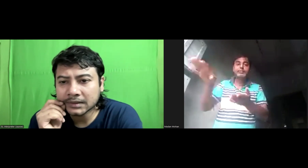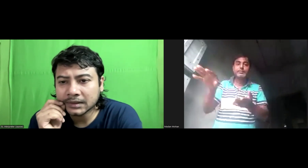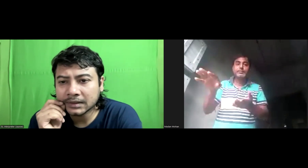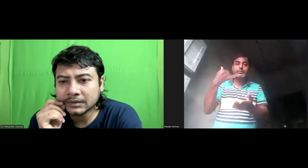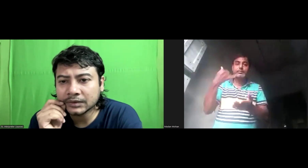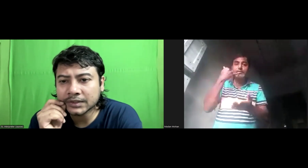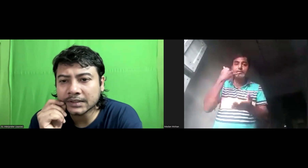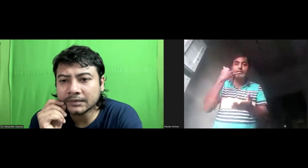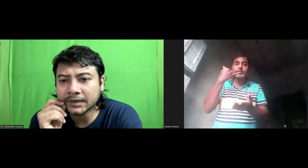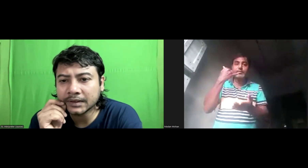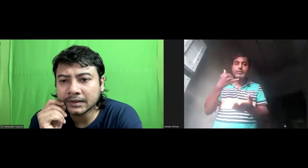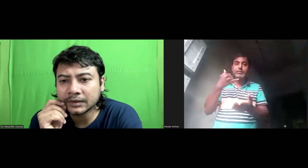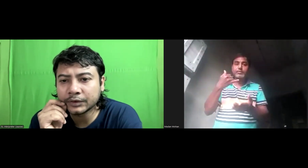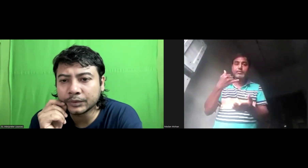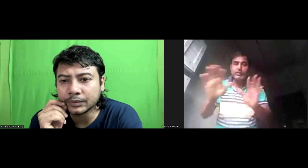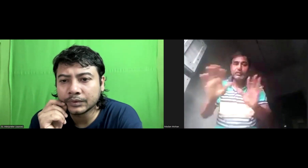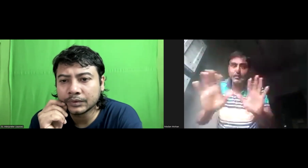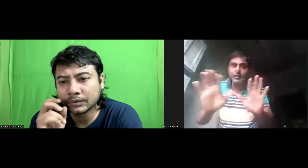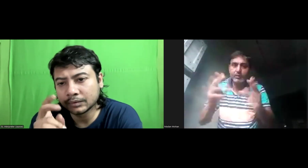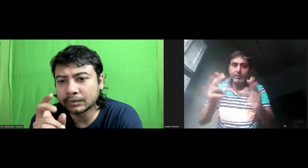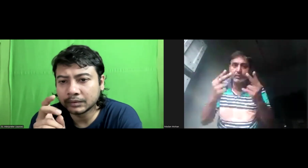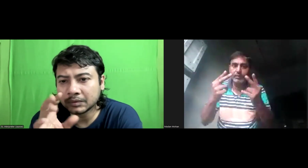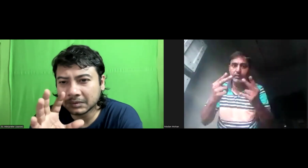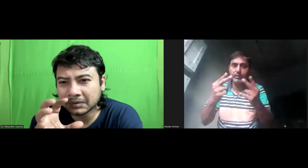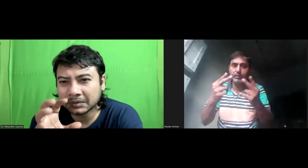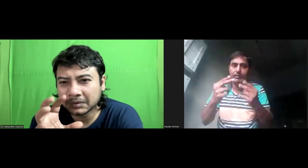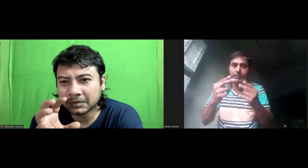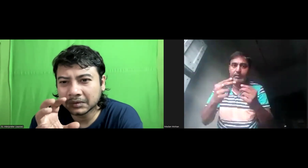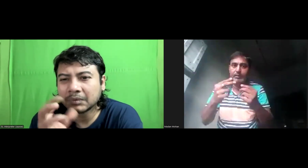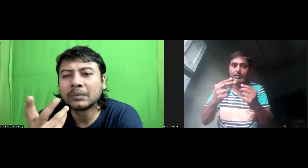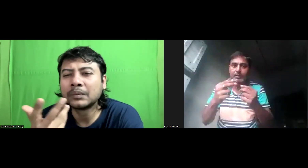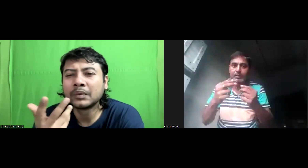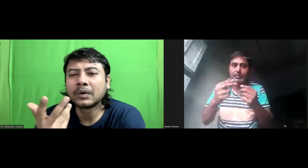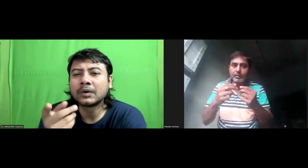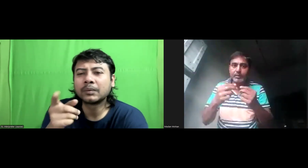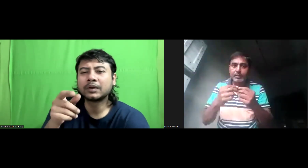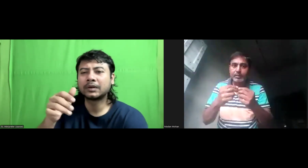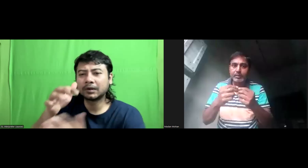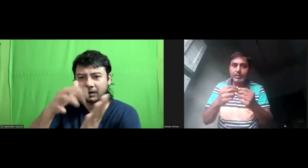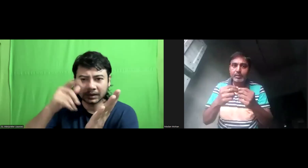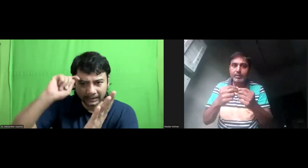माता जी, ही इज गोना सेंड समथिंग टू यू. ओके व्हाट इज इट?